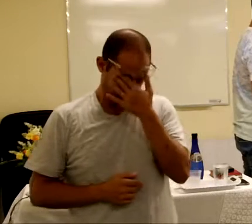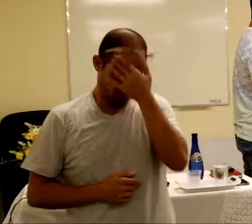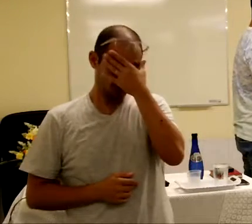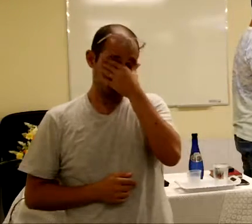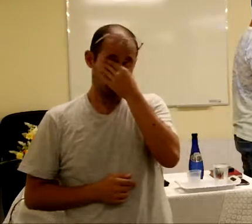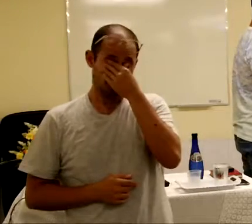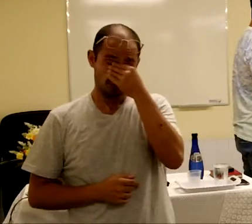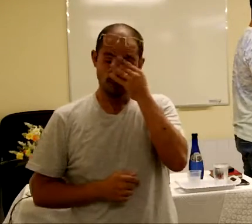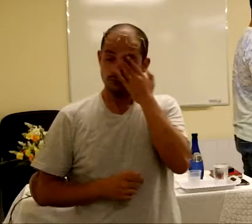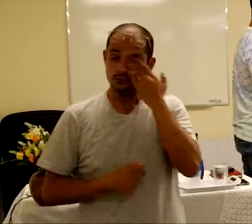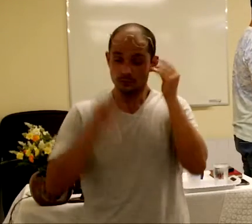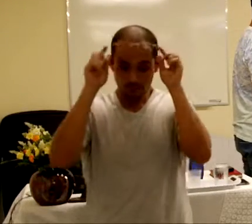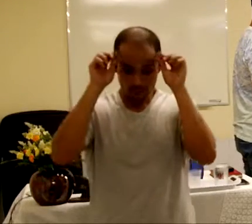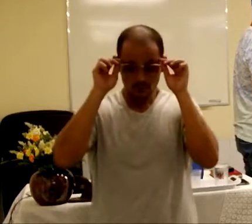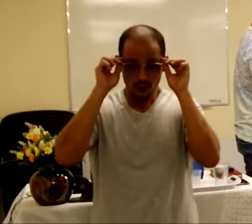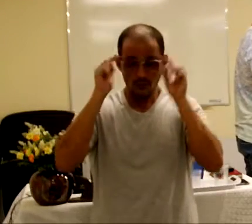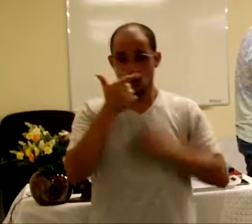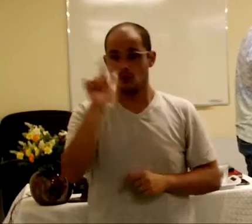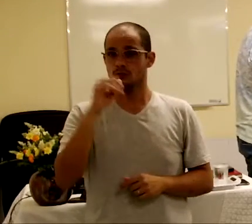Um outro exemplo também.